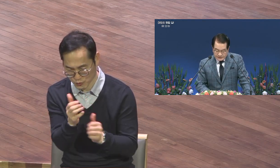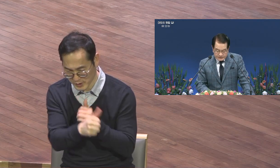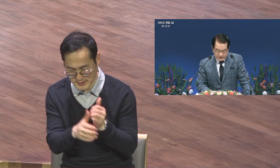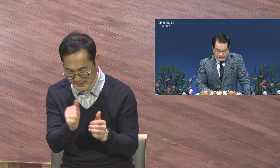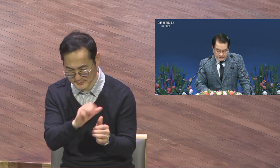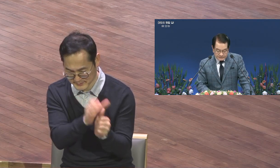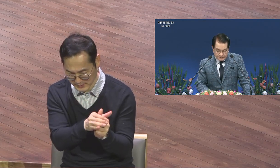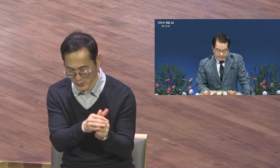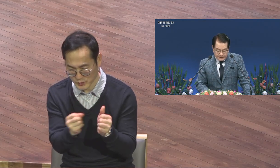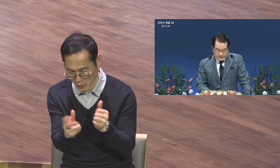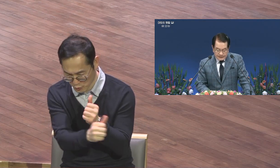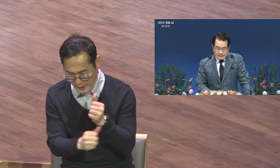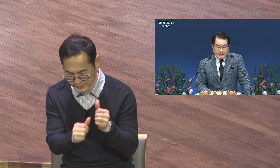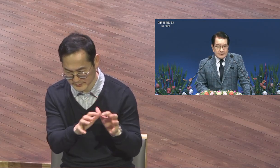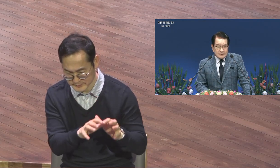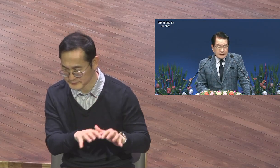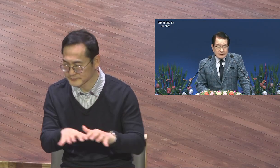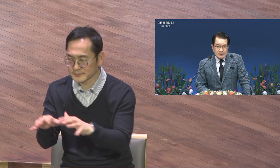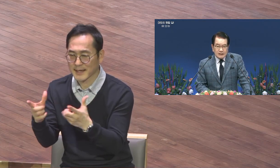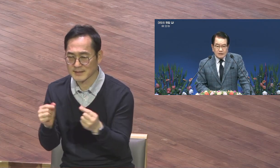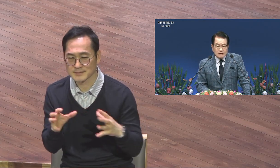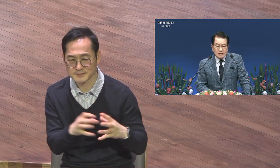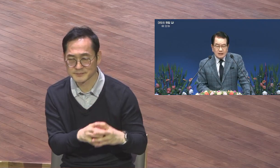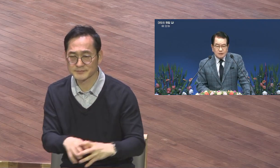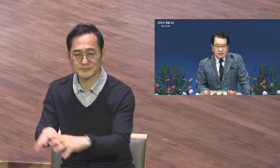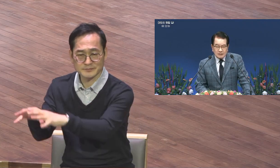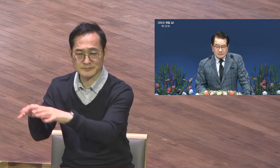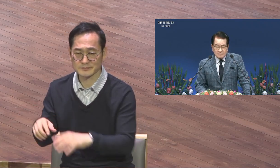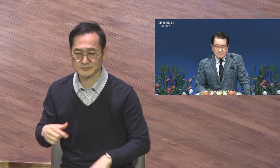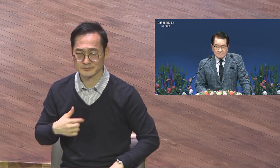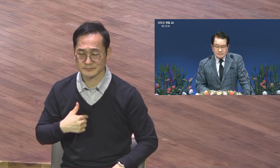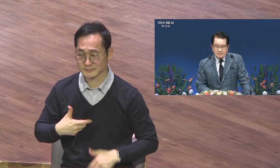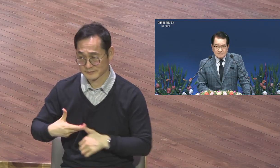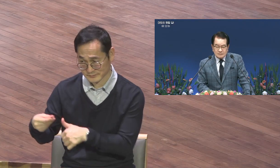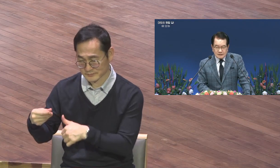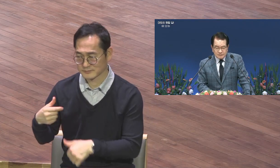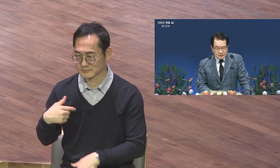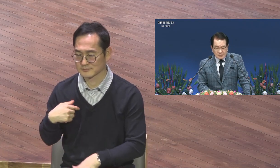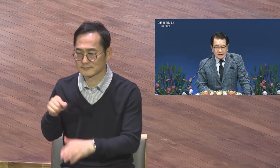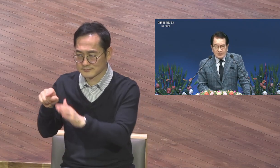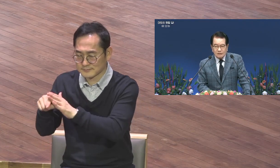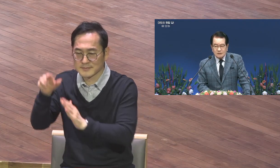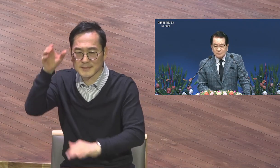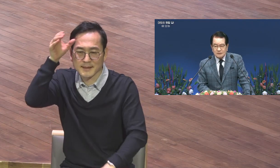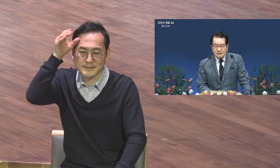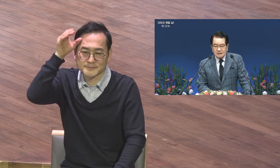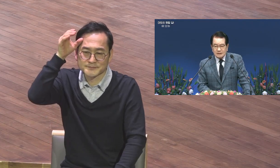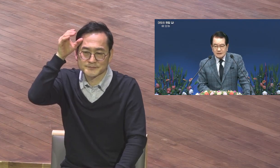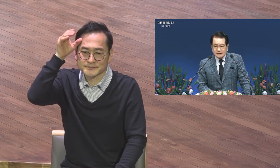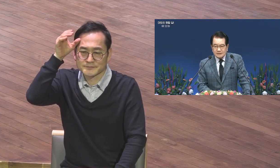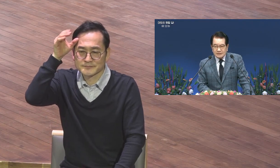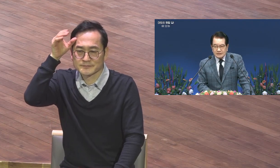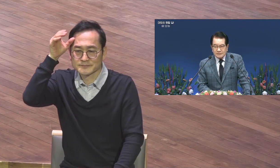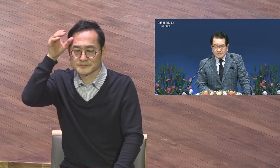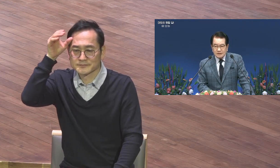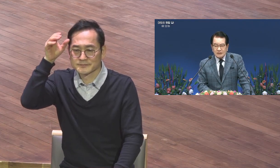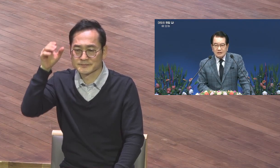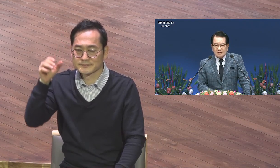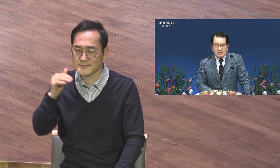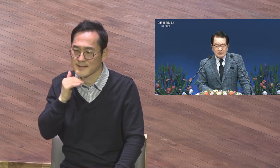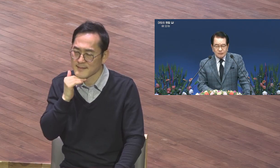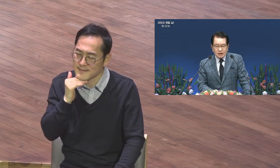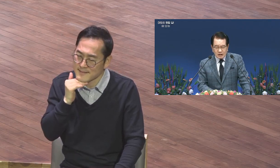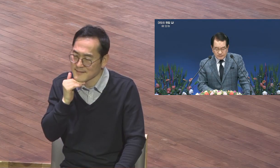됩니다. 저는 굉장히 기대와 설렘으로 가요. 엄청 기대하고 있습니다.